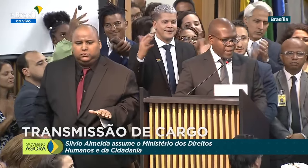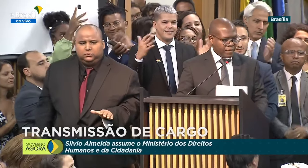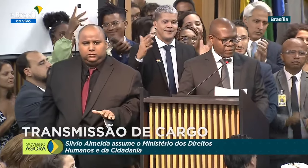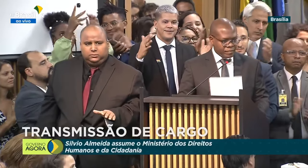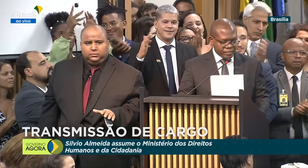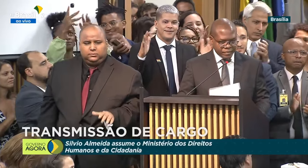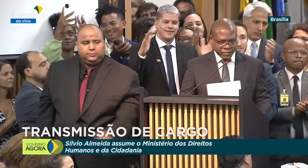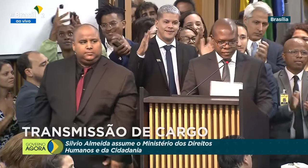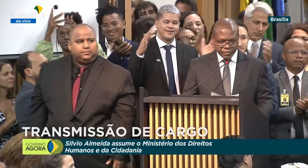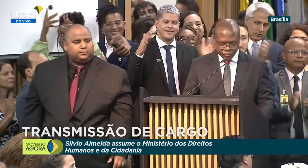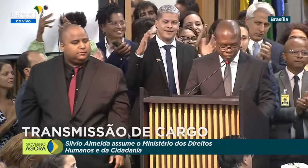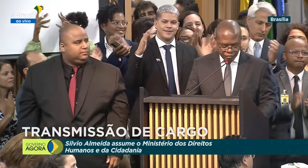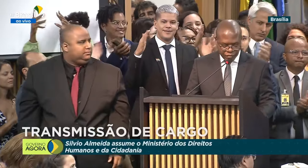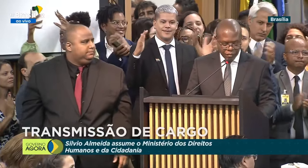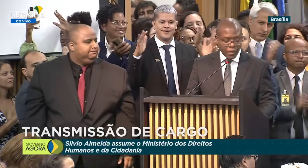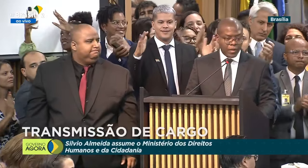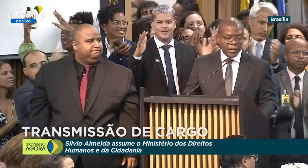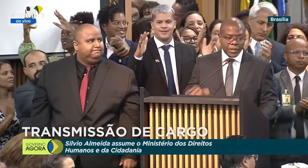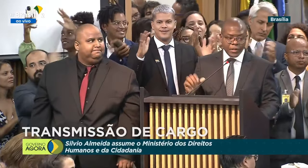tá